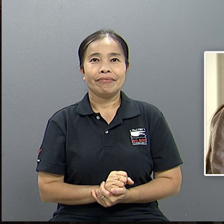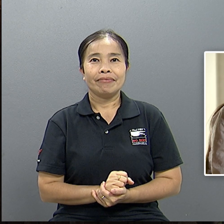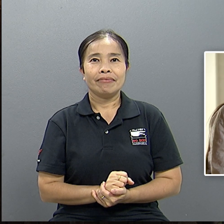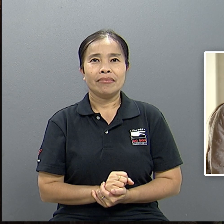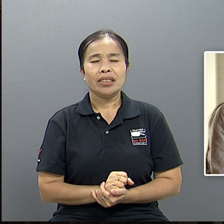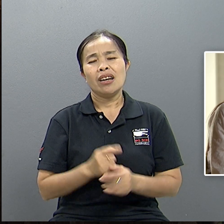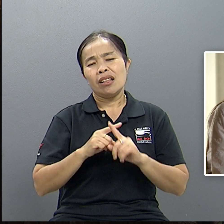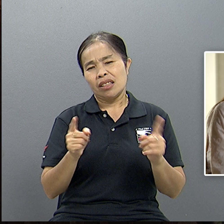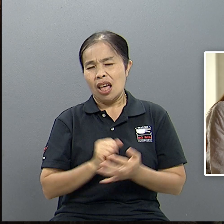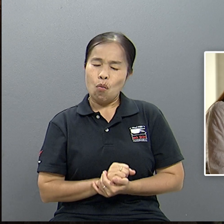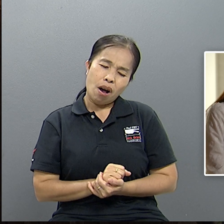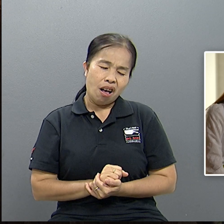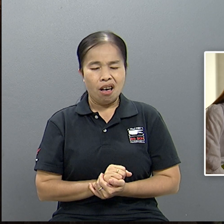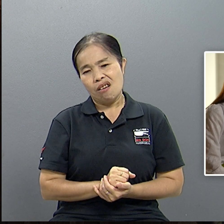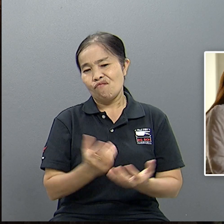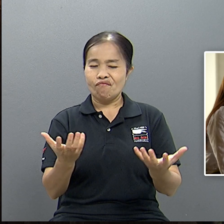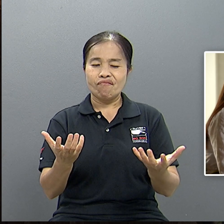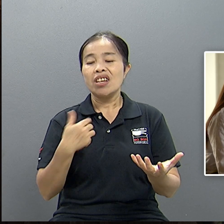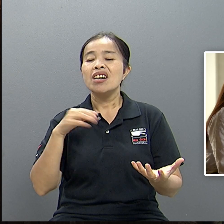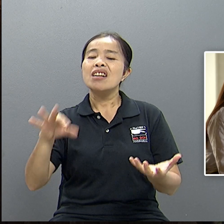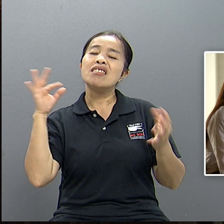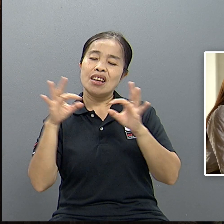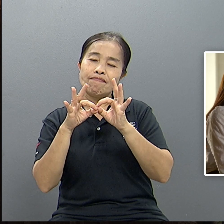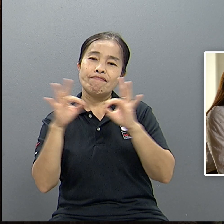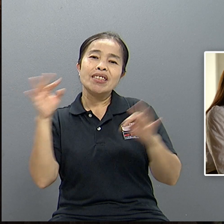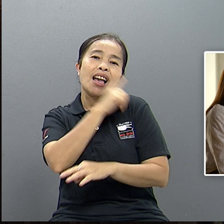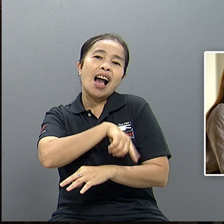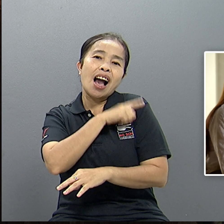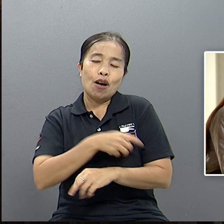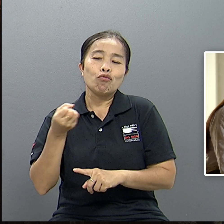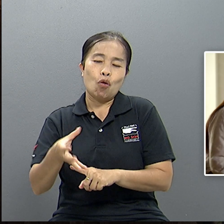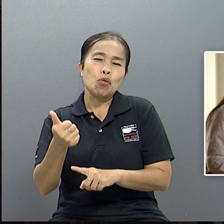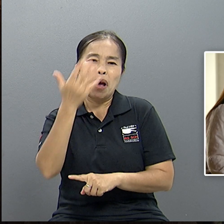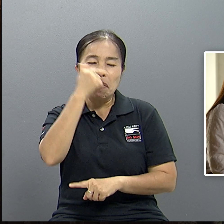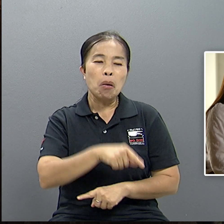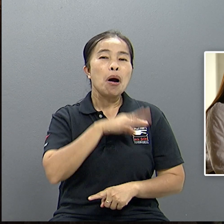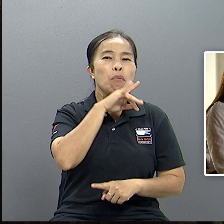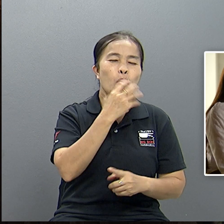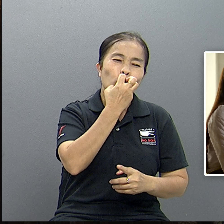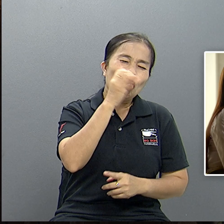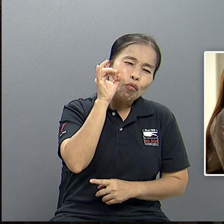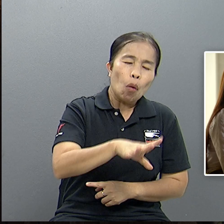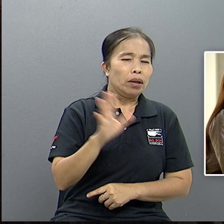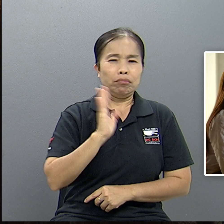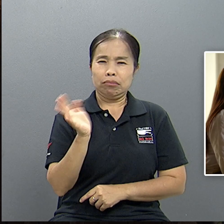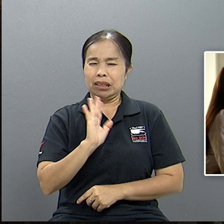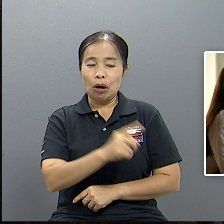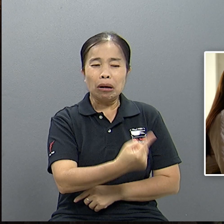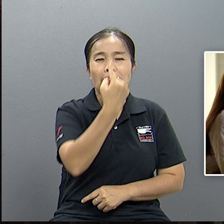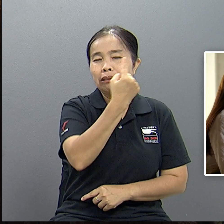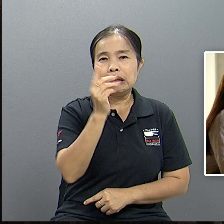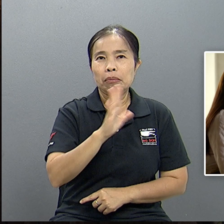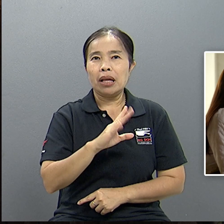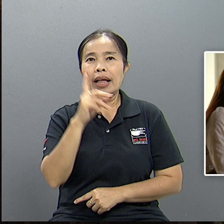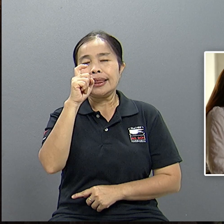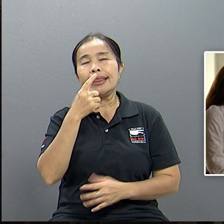แต่ถ้าให้เลือกกินฉันขอกินหมี่กรอบนะเพราะถ้าให้กินคั่วกิ้งเพียงอย่างเดียวฉันคงต